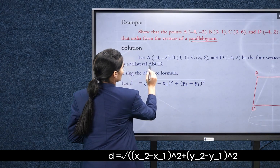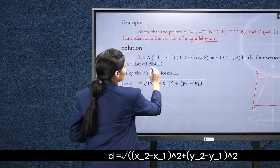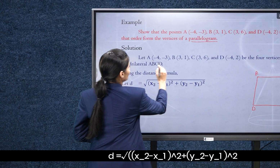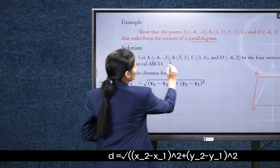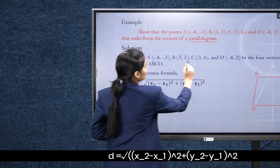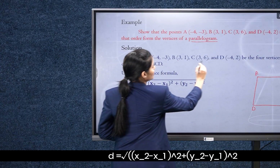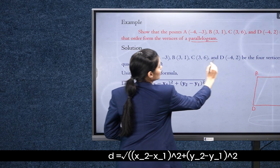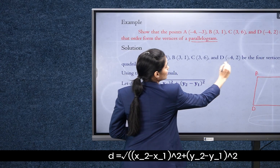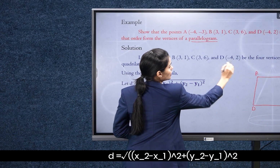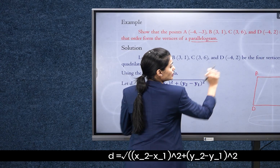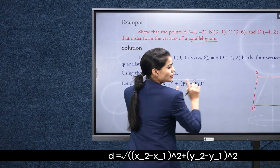2.